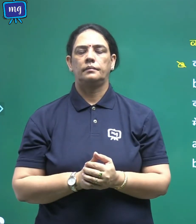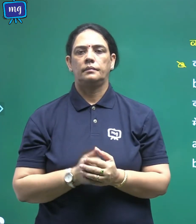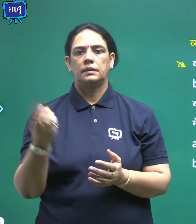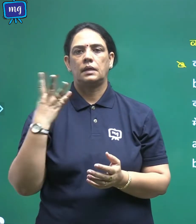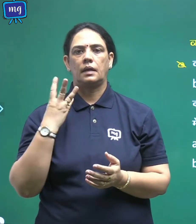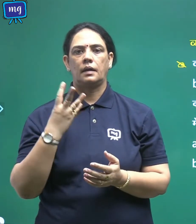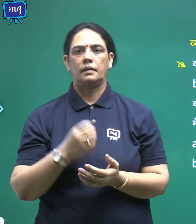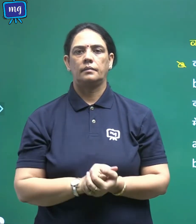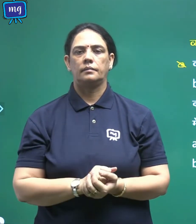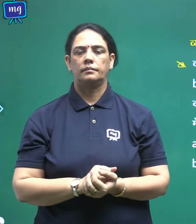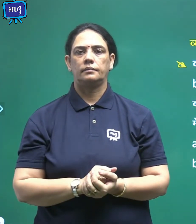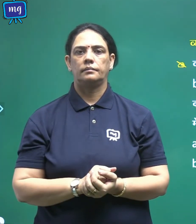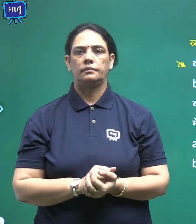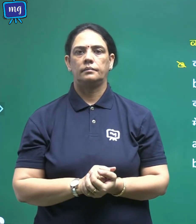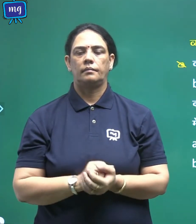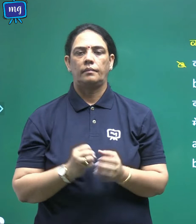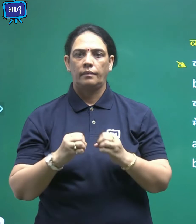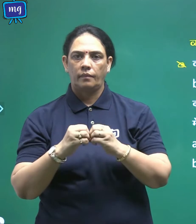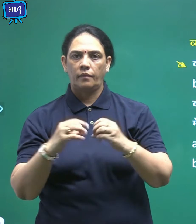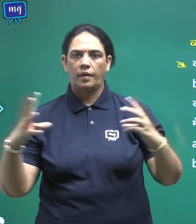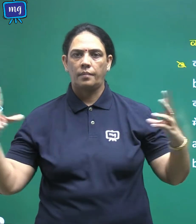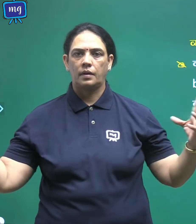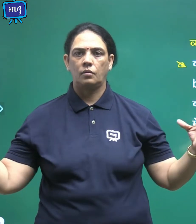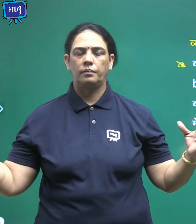संख्याएं व्यापक रूप में